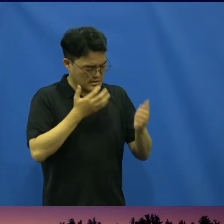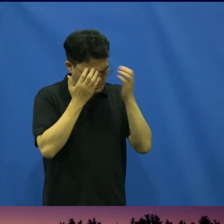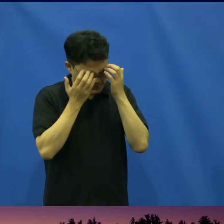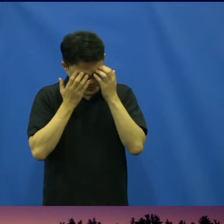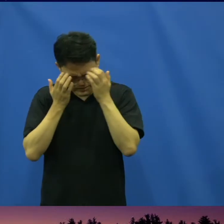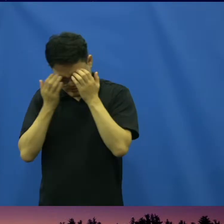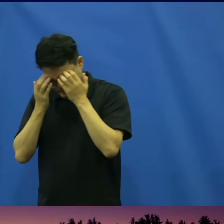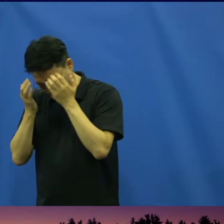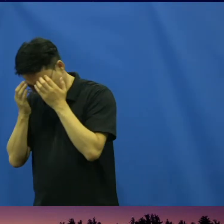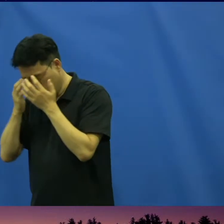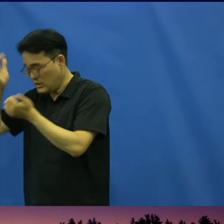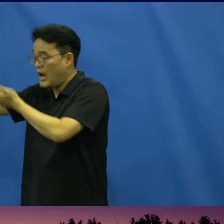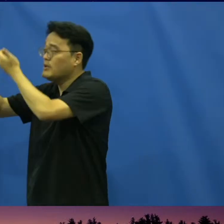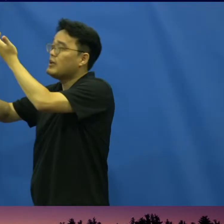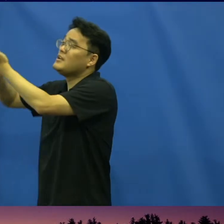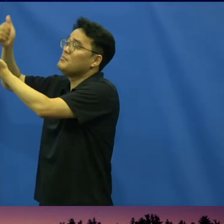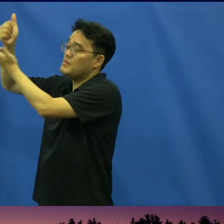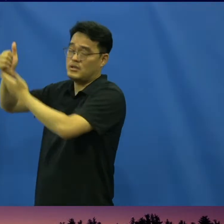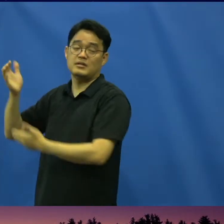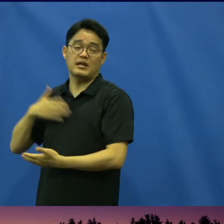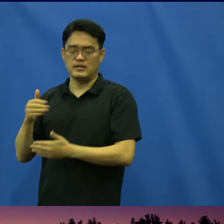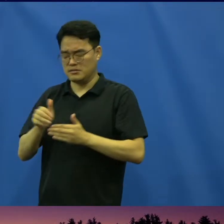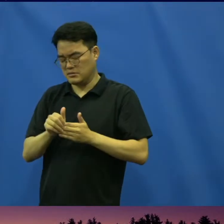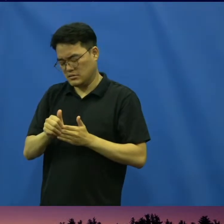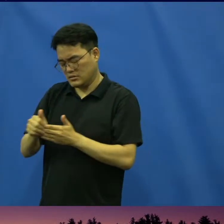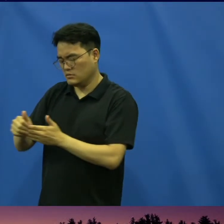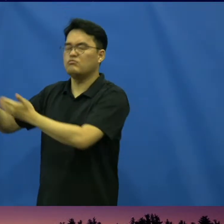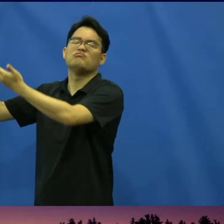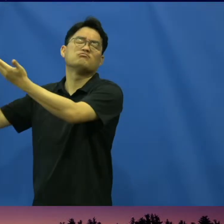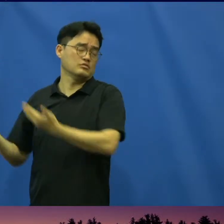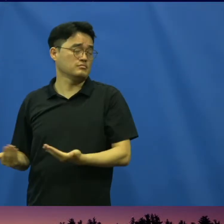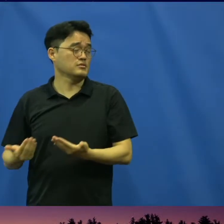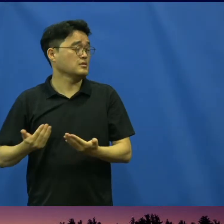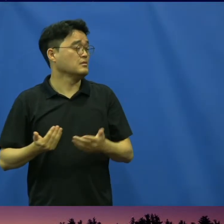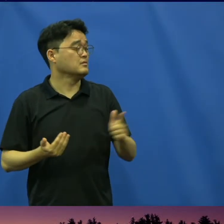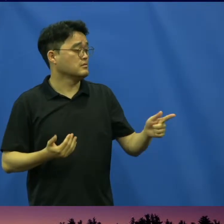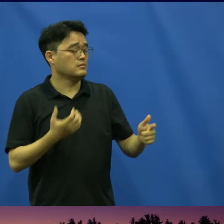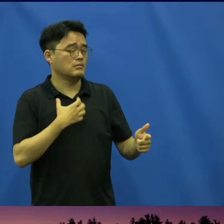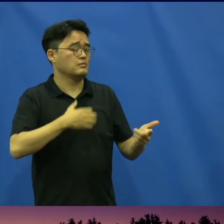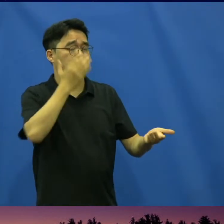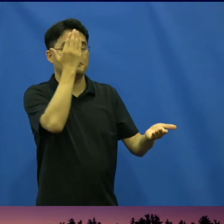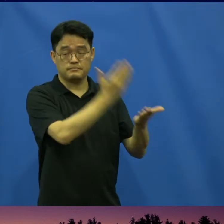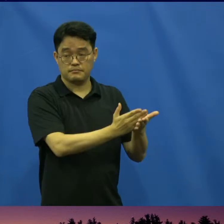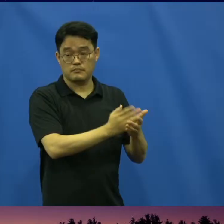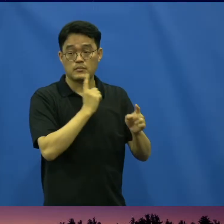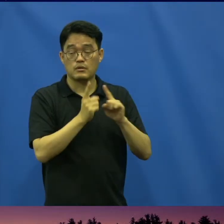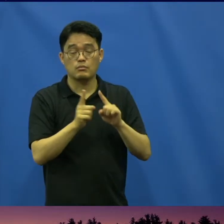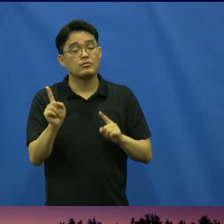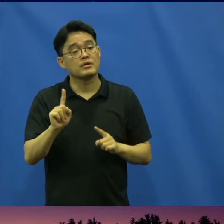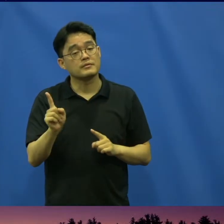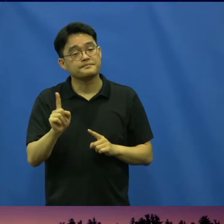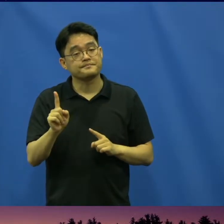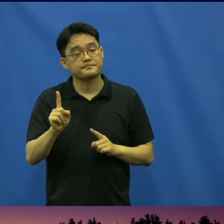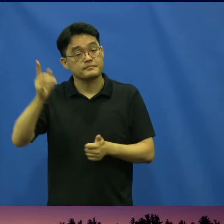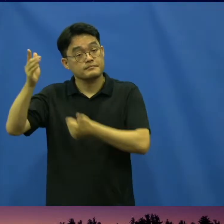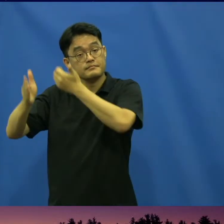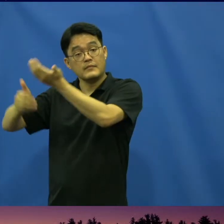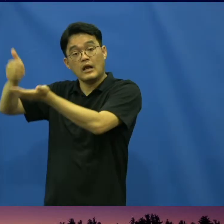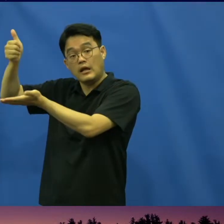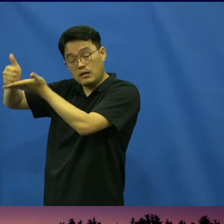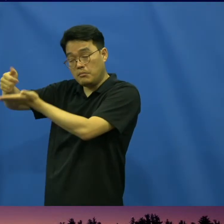인생이 휘둘리지 않아. 하나님의 관점에서 세상을 바라보고 모든 사건을 재해석하는 능력을